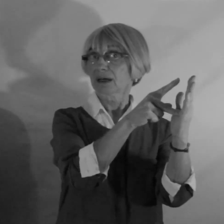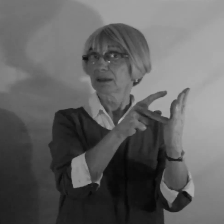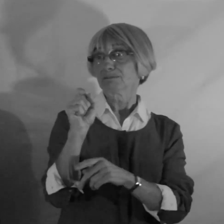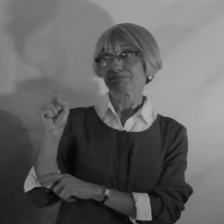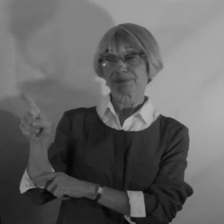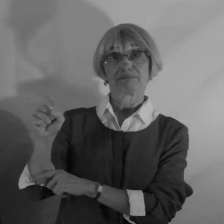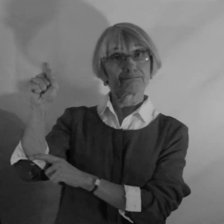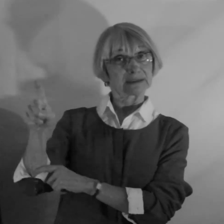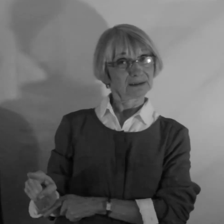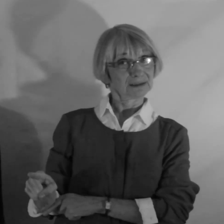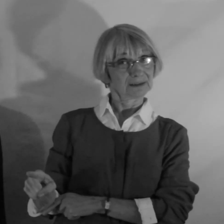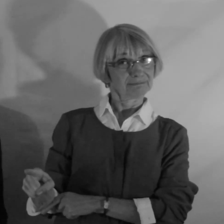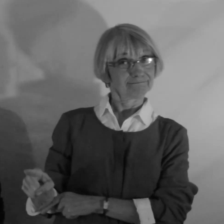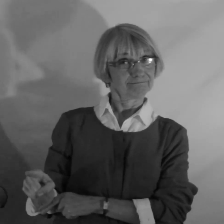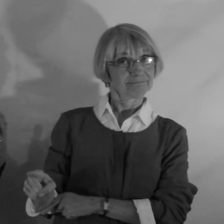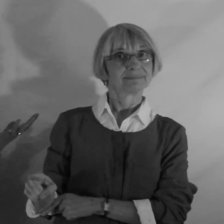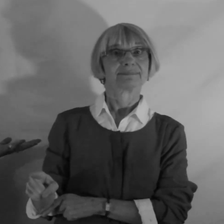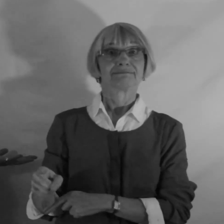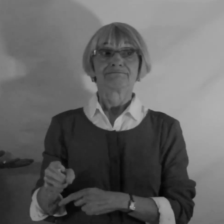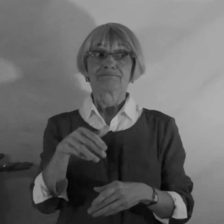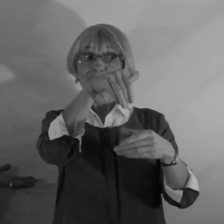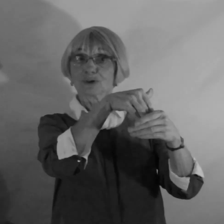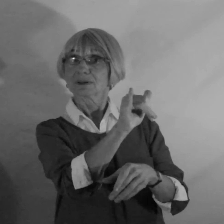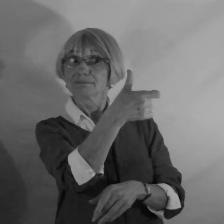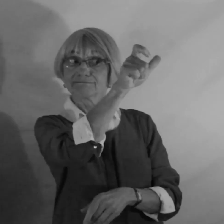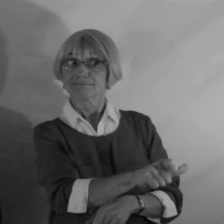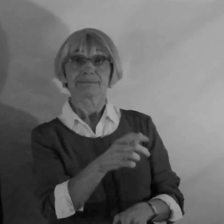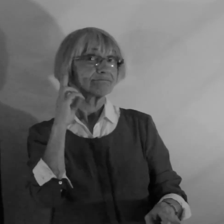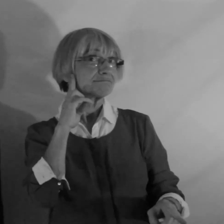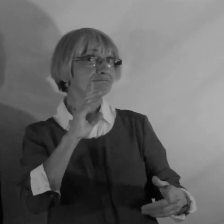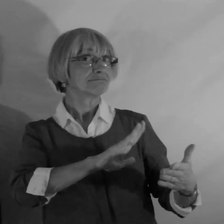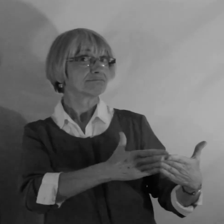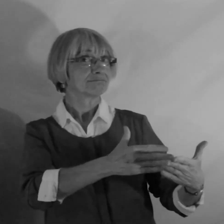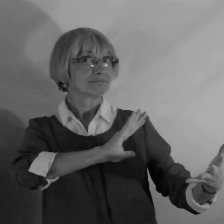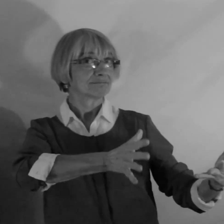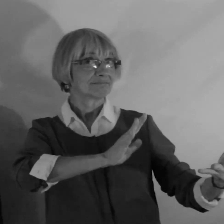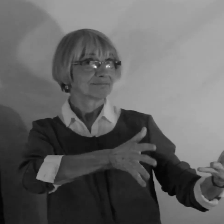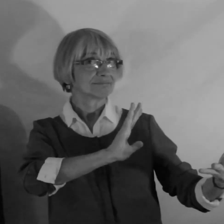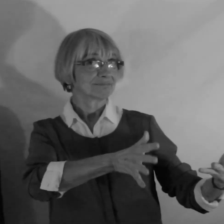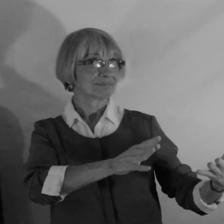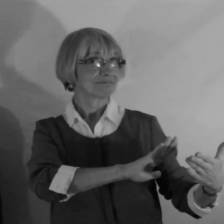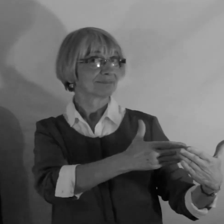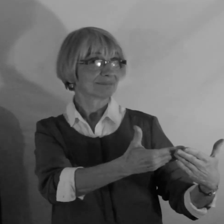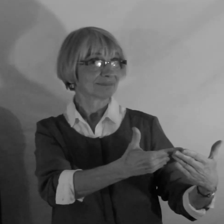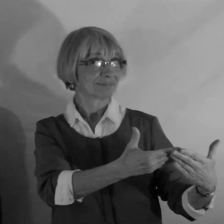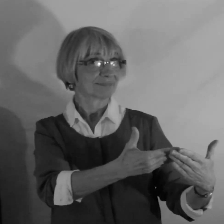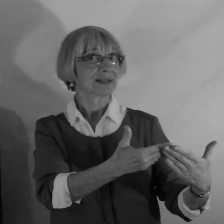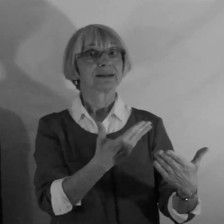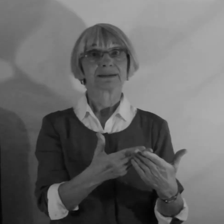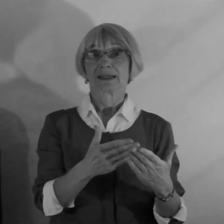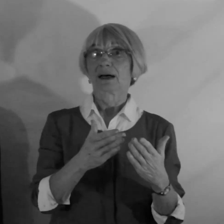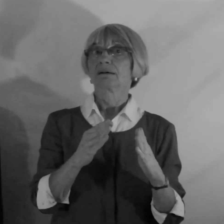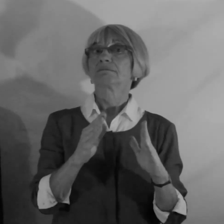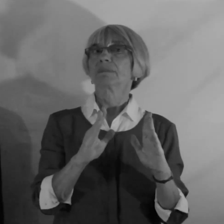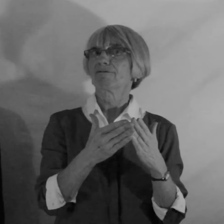Metz, et notamment Monique Gendreau, interprète en langue des signes, pour l'élaboration des